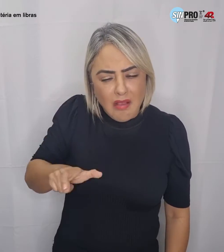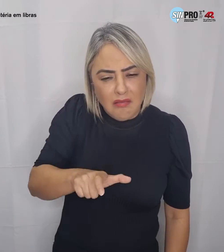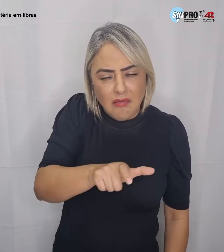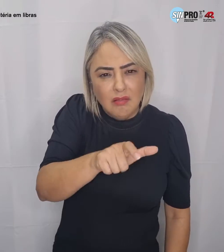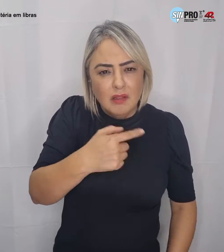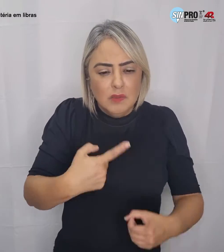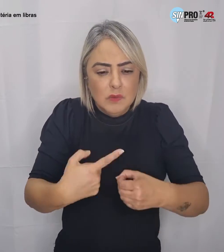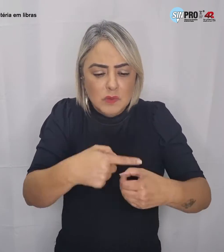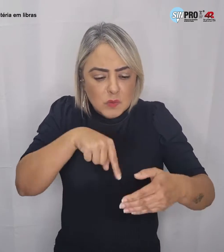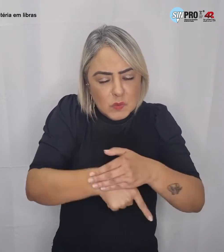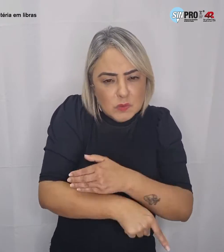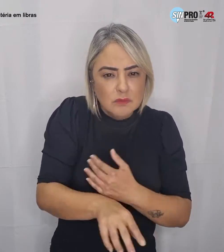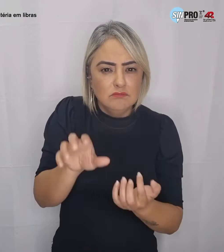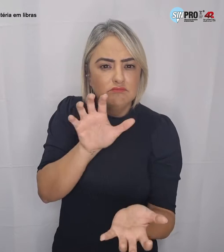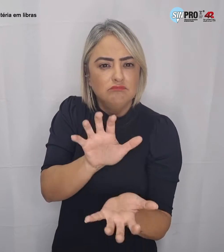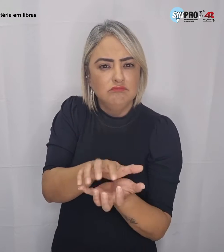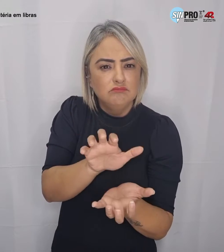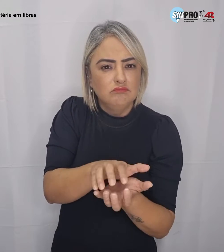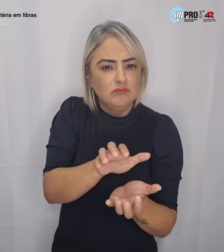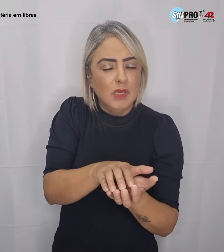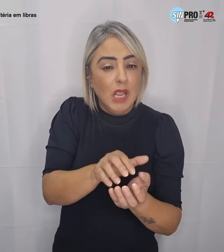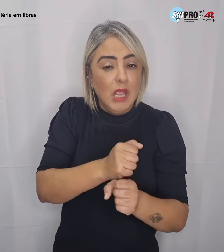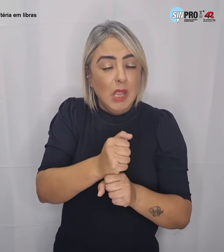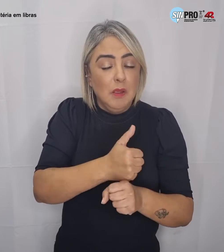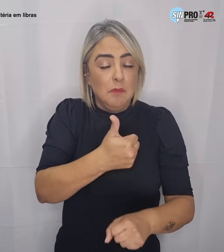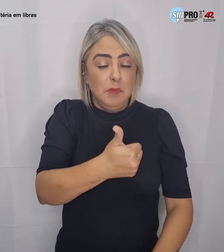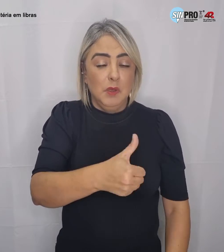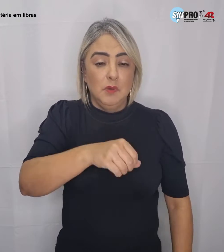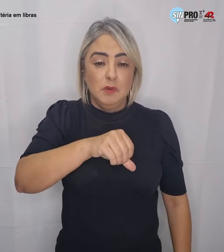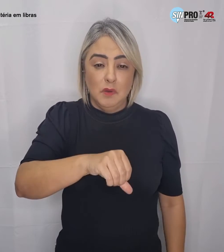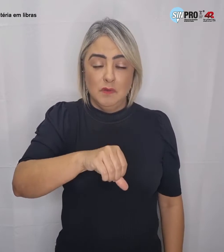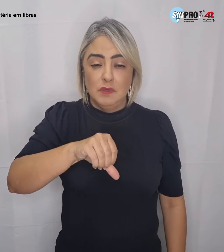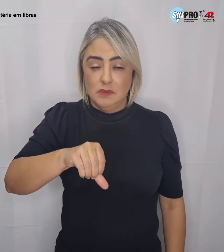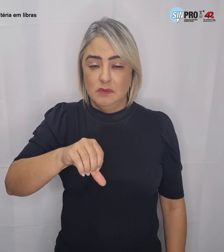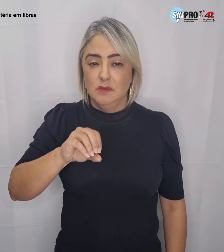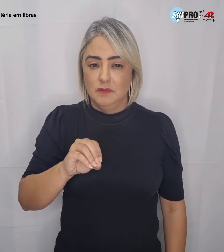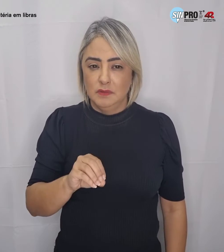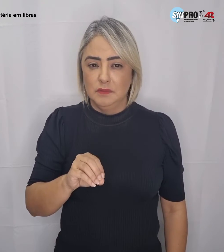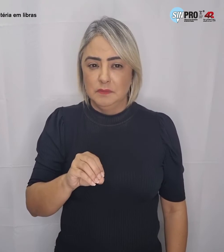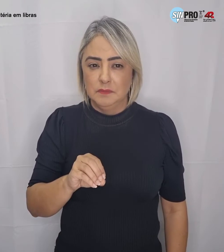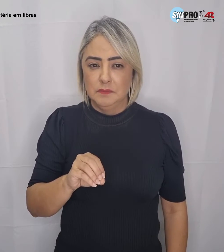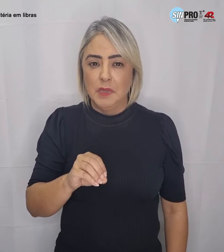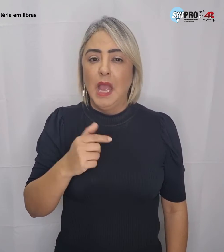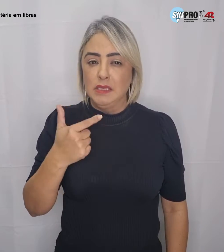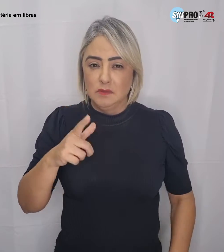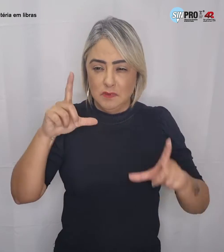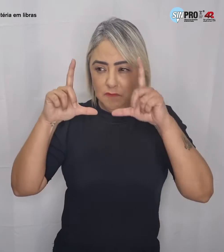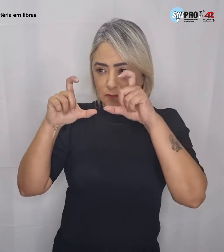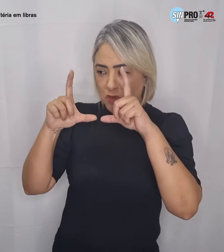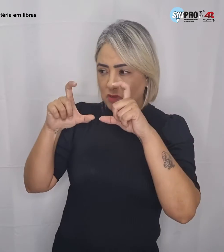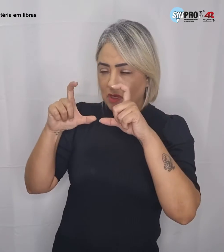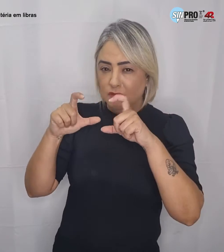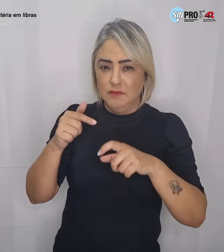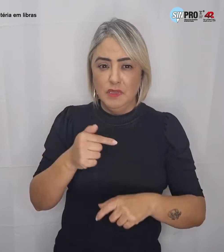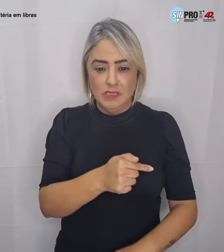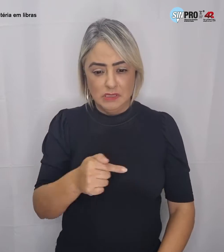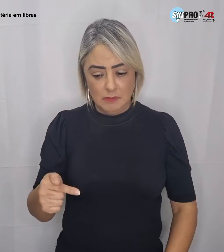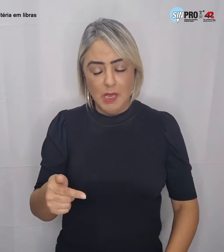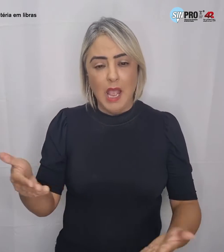em uma cidade no interior de Pernambuco nos anos de 1990. A segunda, desta semana,